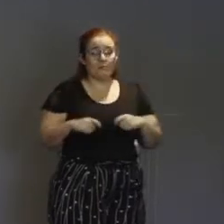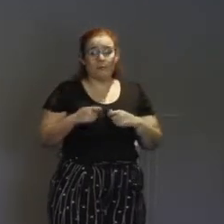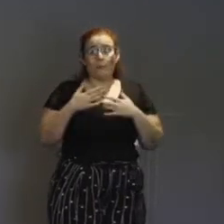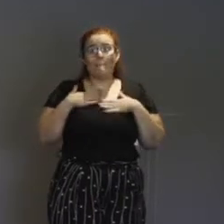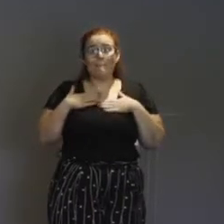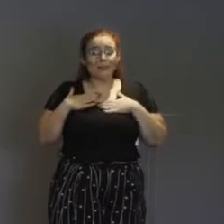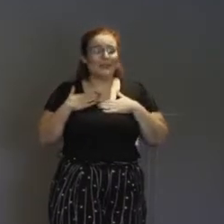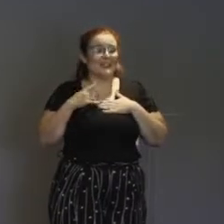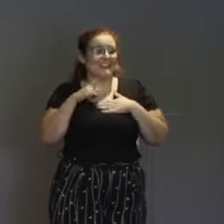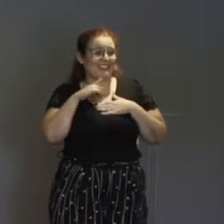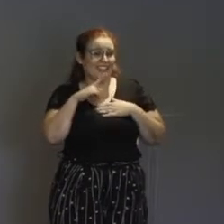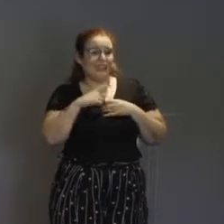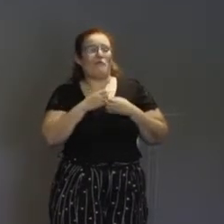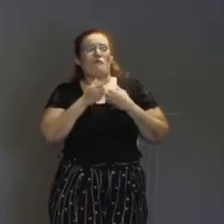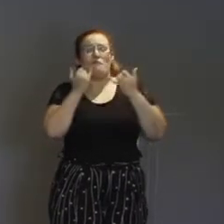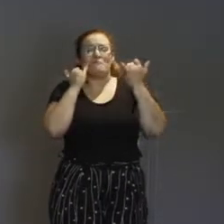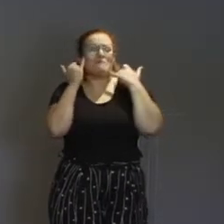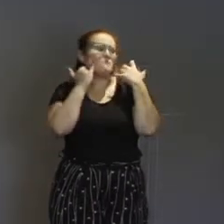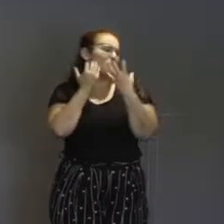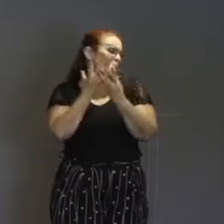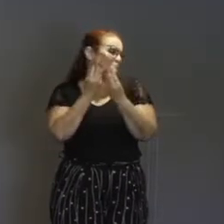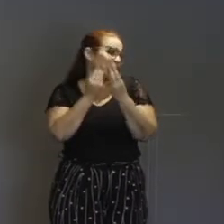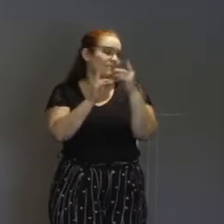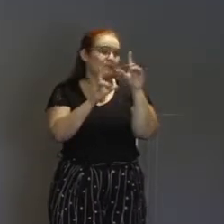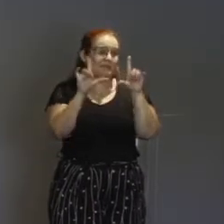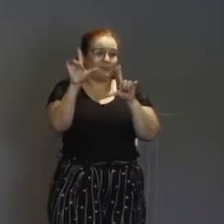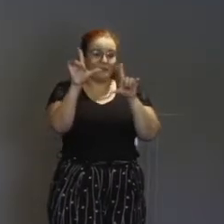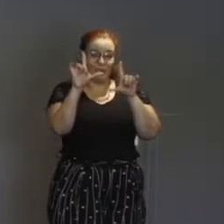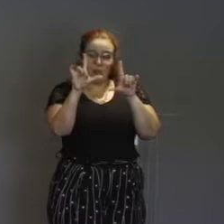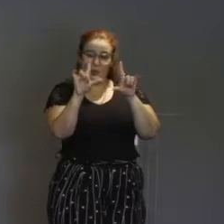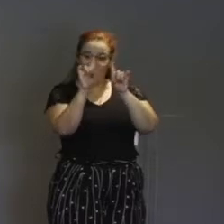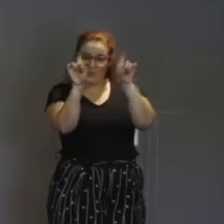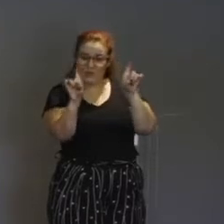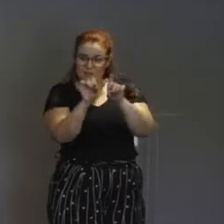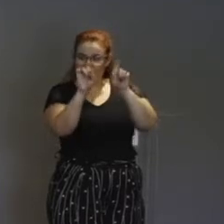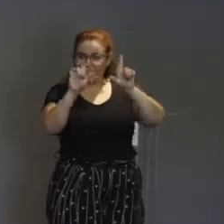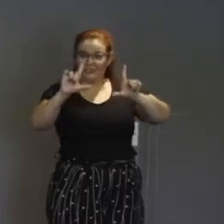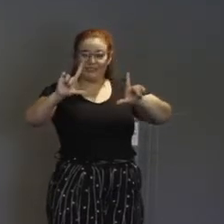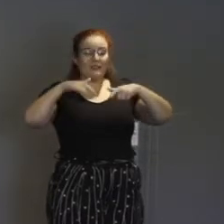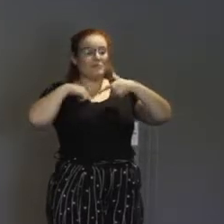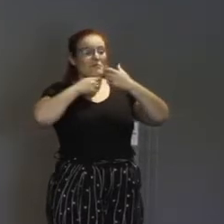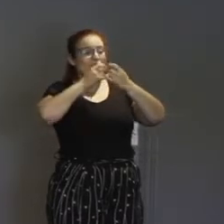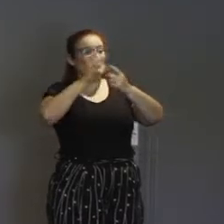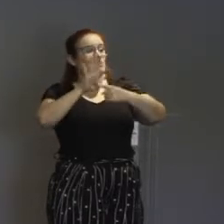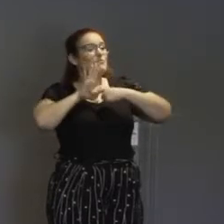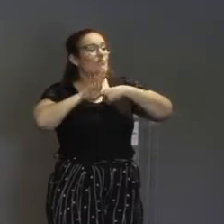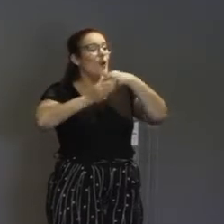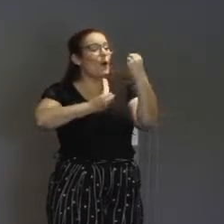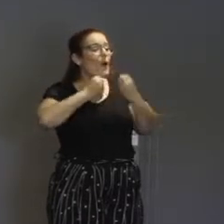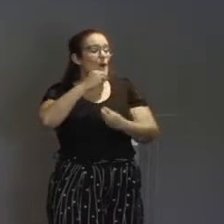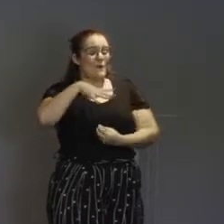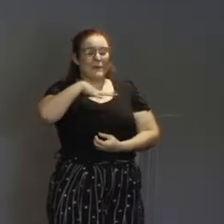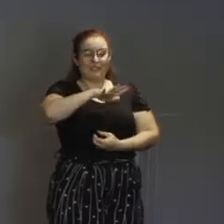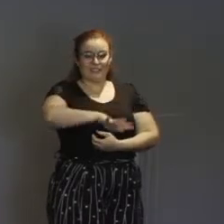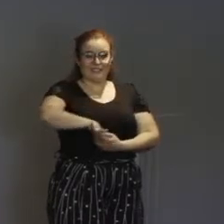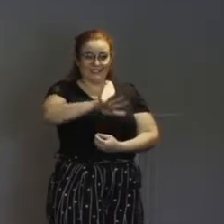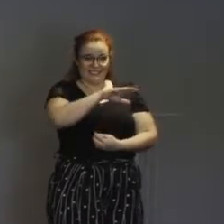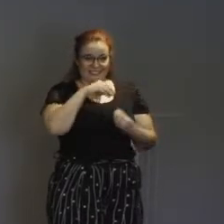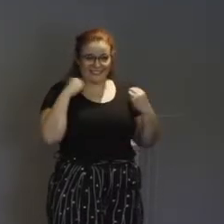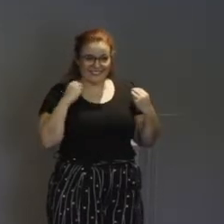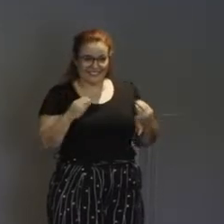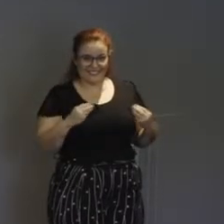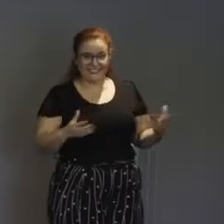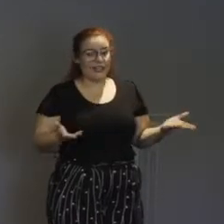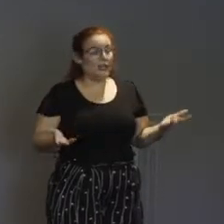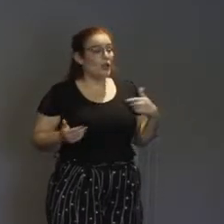dado. Ele está numa tela de computador, e ele está cheio de dado, e ele está me mostrando o que é essa cidade. Eu acho que a gente